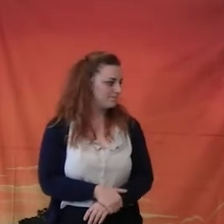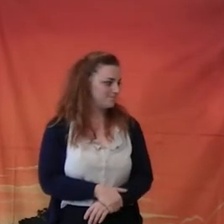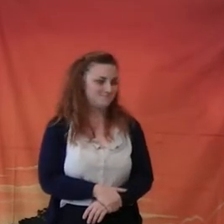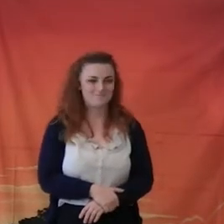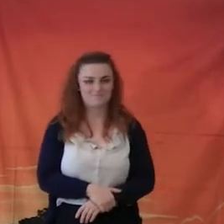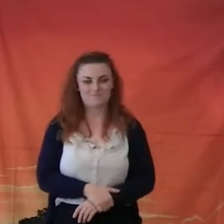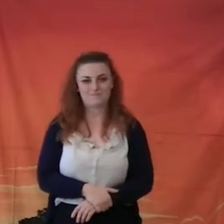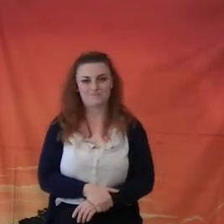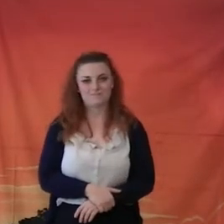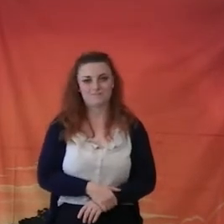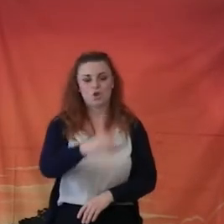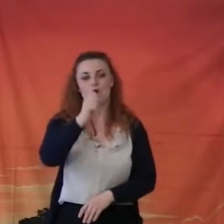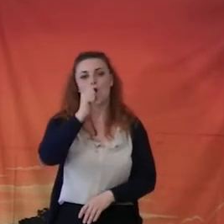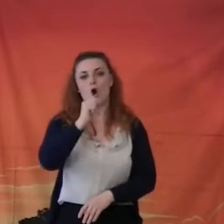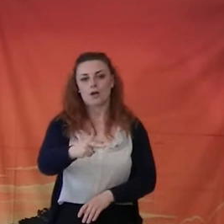Ok,